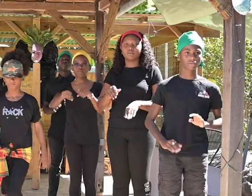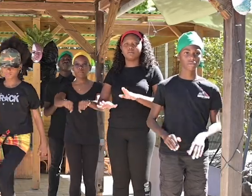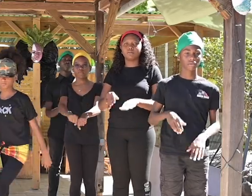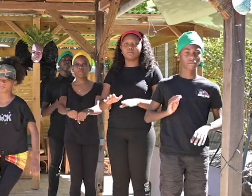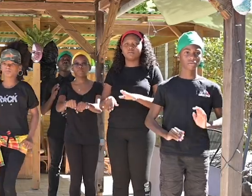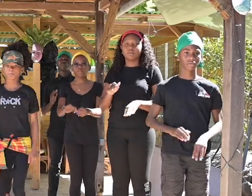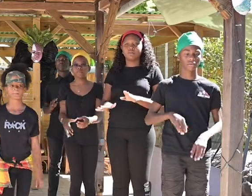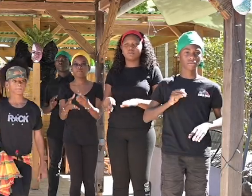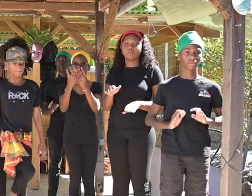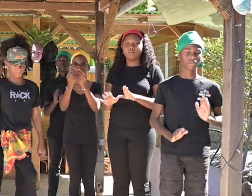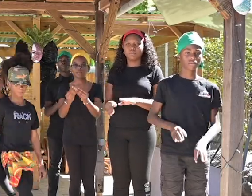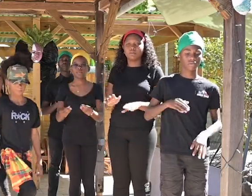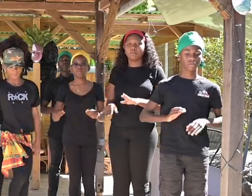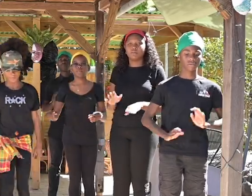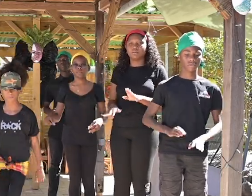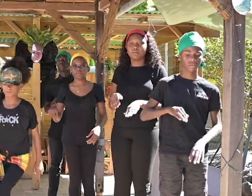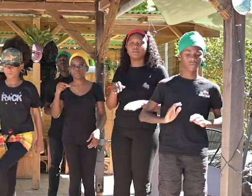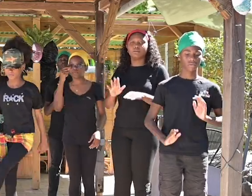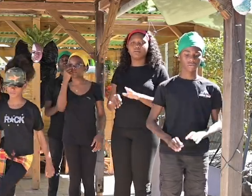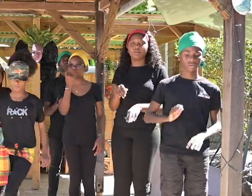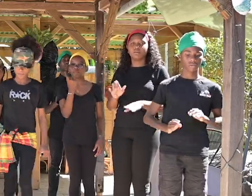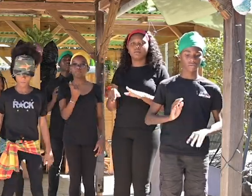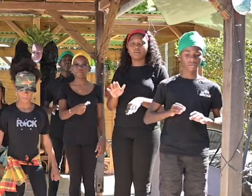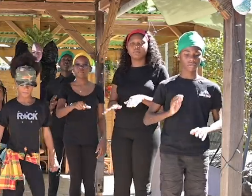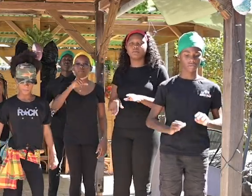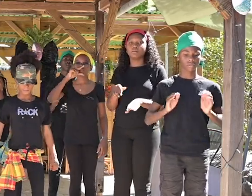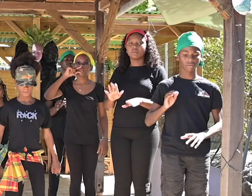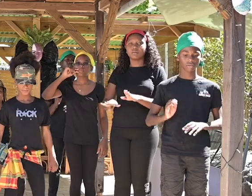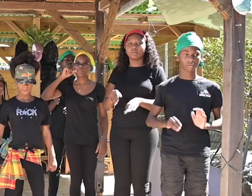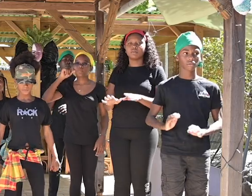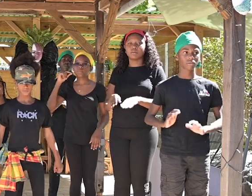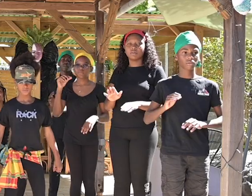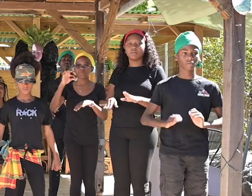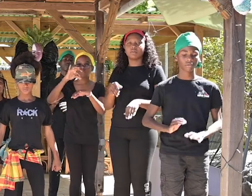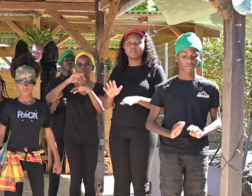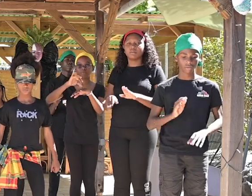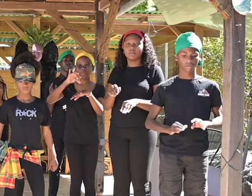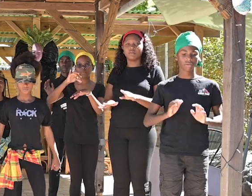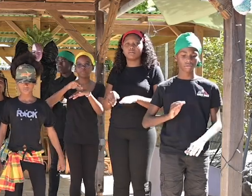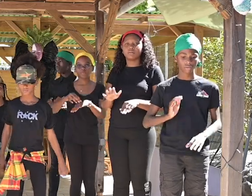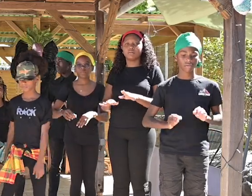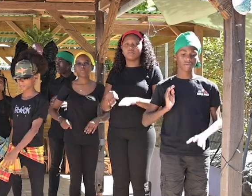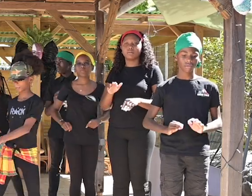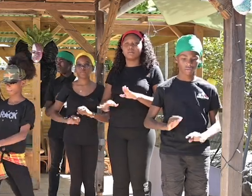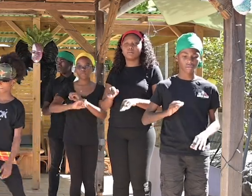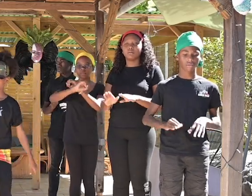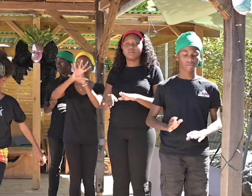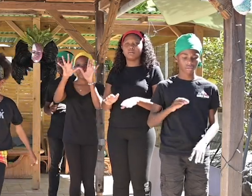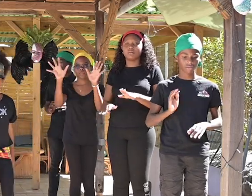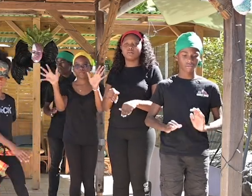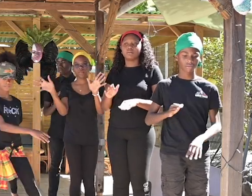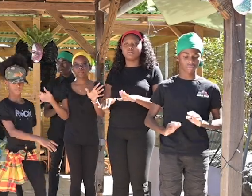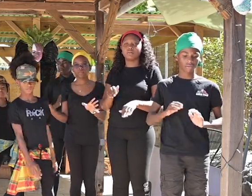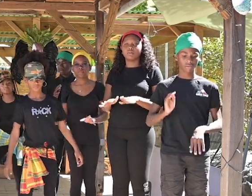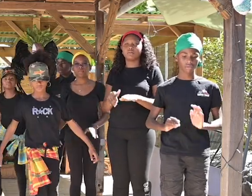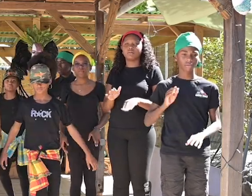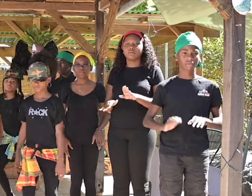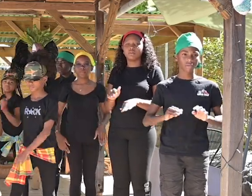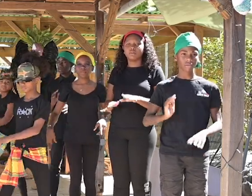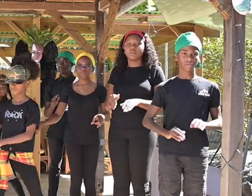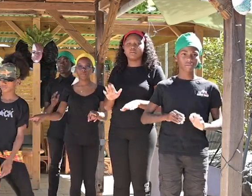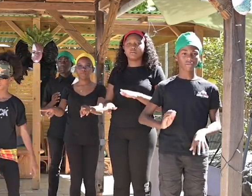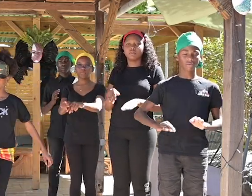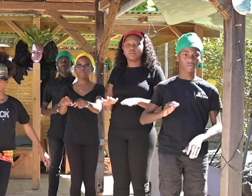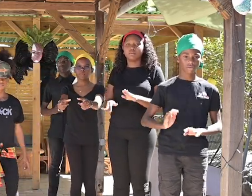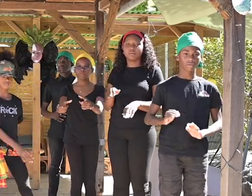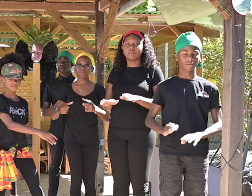Je t'aime, c'est syndrome de Stockholm. Ou empoisonné, moi volontairement au clan des connes. C'est fidèle, moi qu'on homme de ces grandes zones. Mais y'a les mains qu'avouer clés qu'on laser aussi bloc